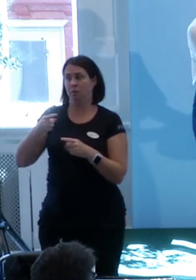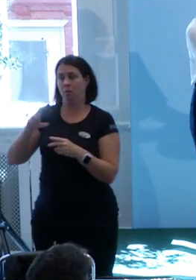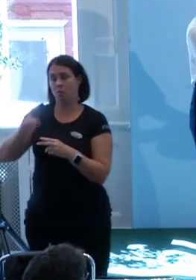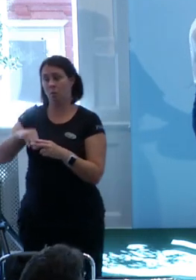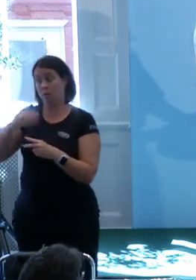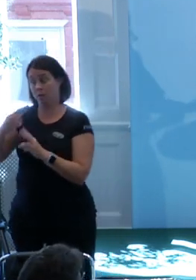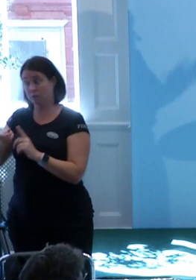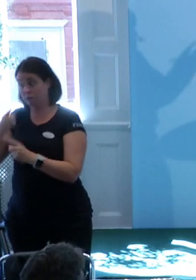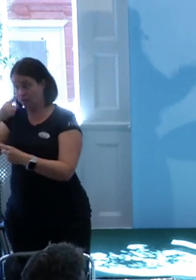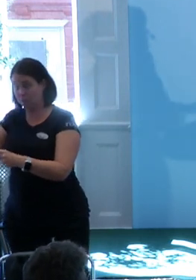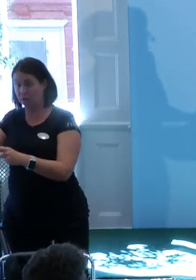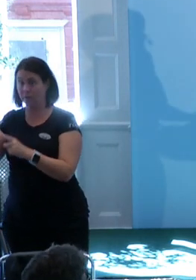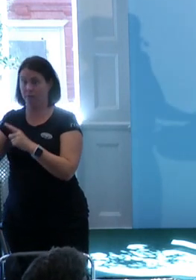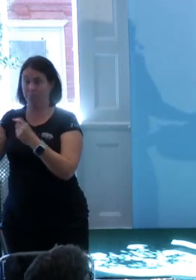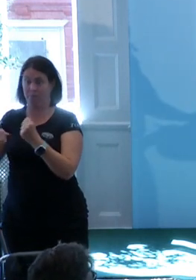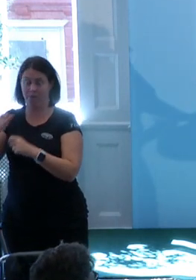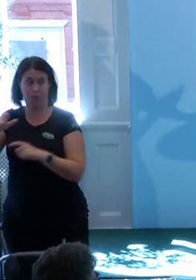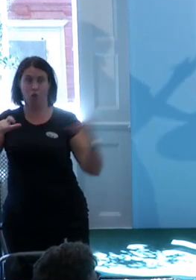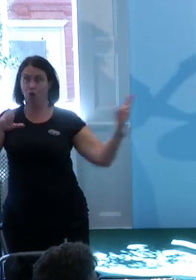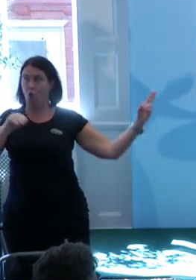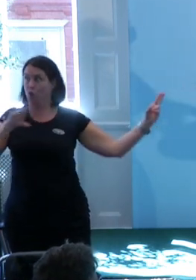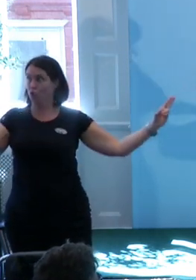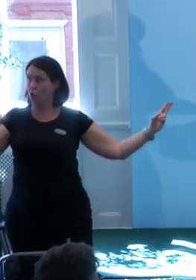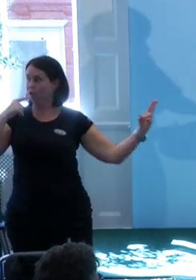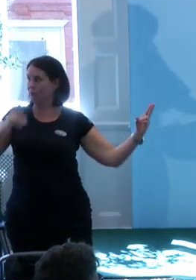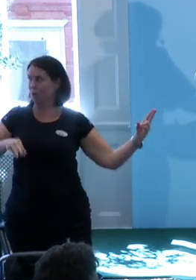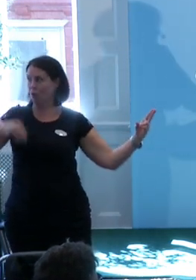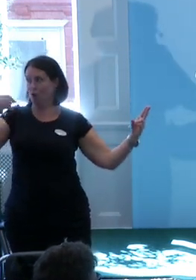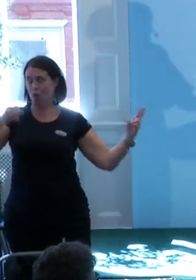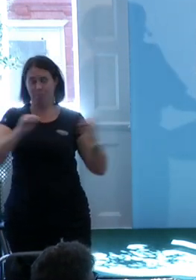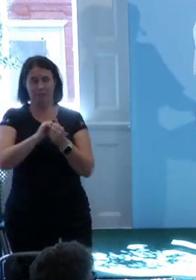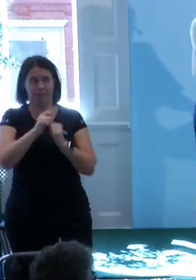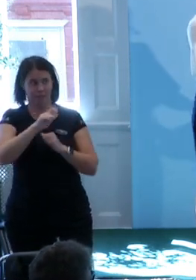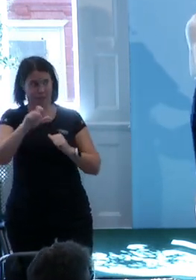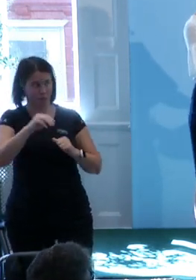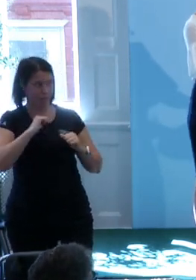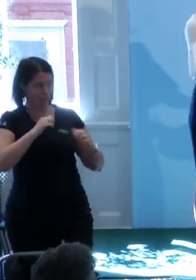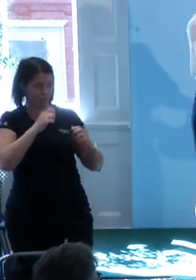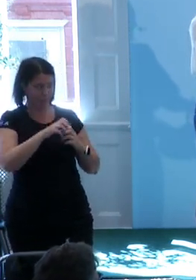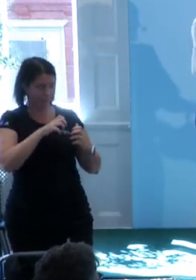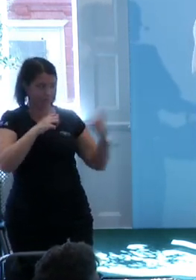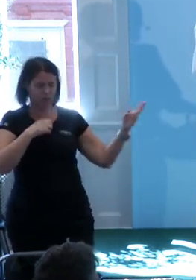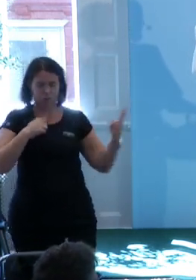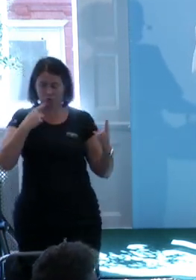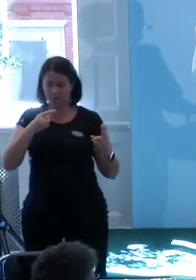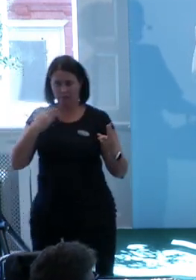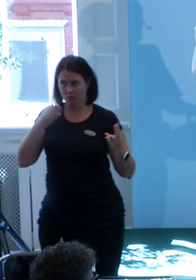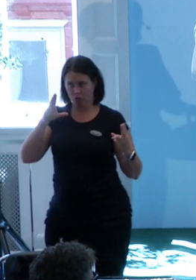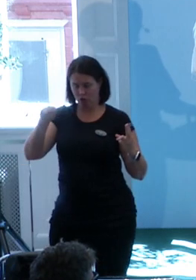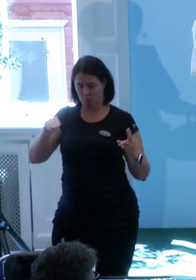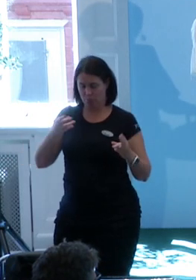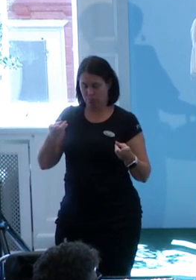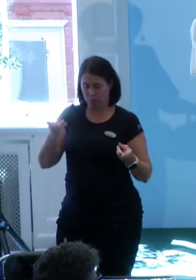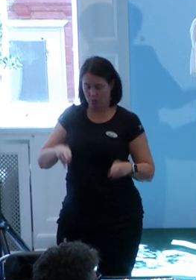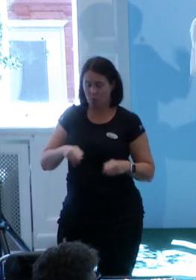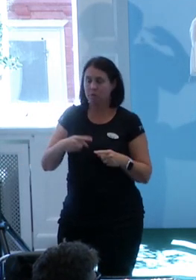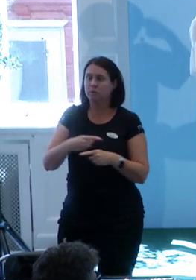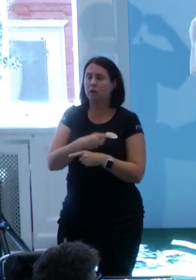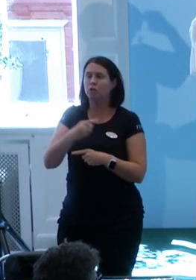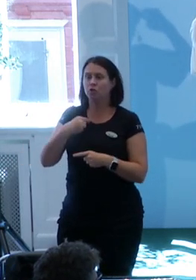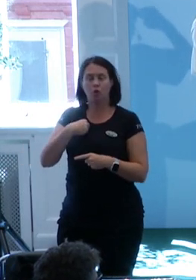Ja, säger de två miljöpartisterna. Vad säger Henrik Thunet? Nej, jag säger inte ja direkt på den frågan. Utan jag tycker